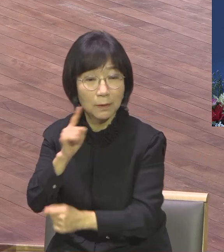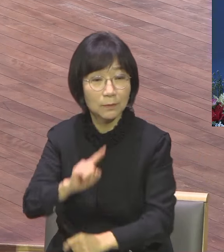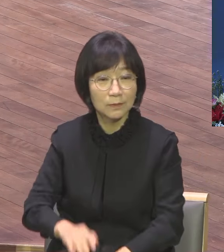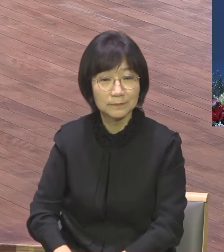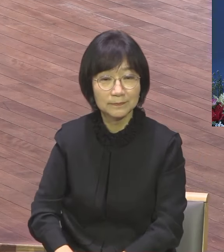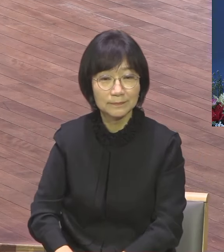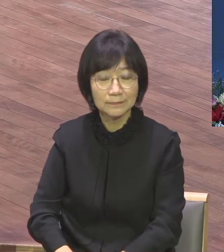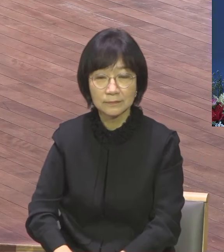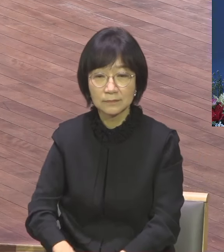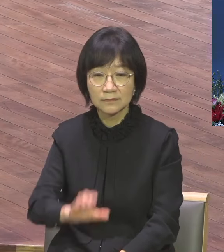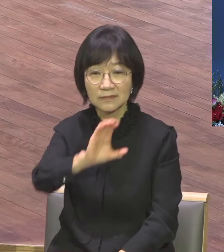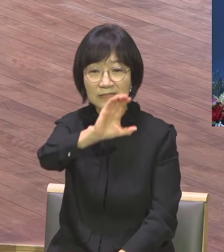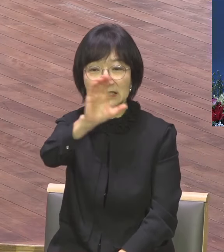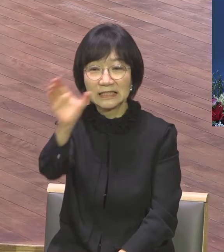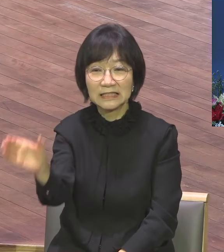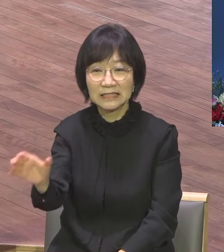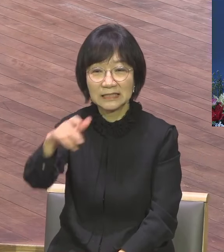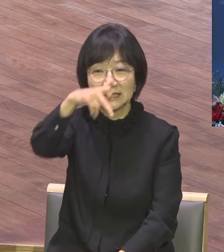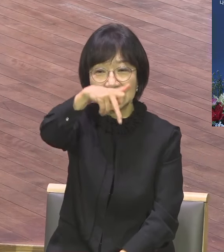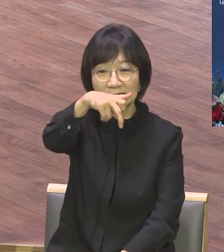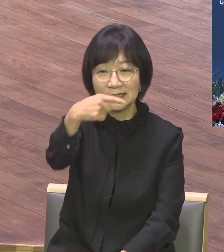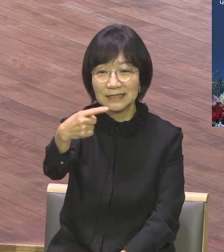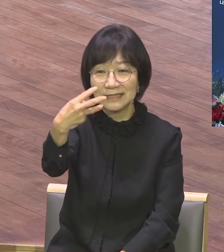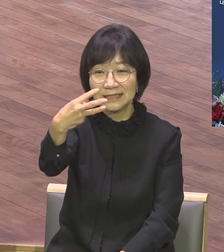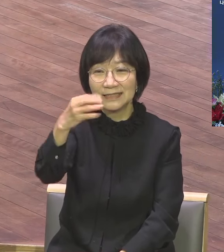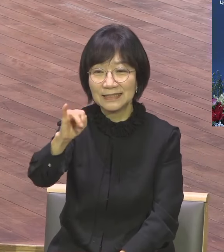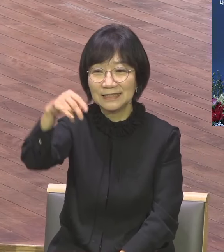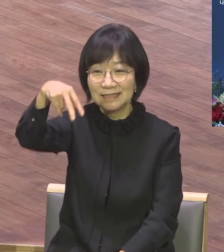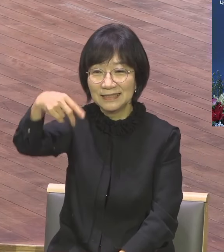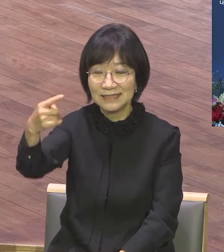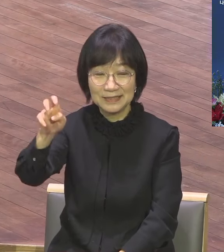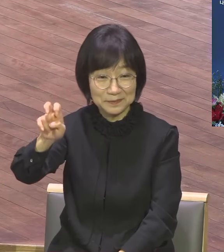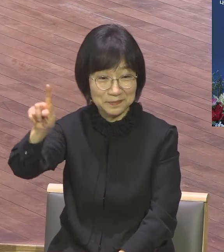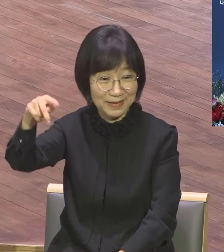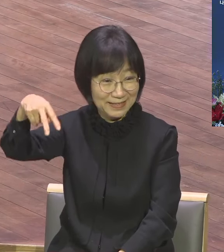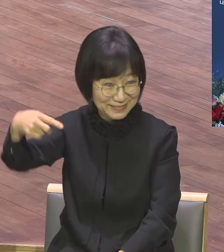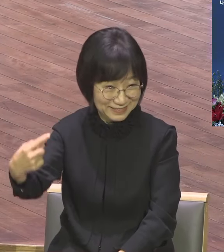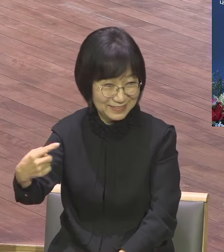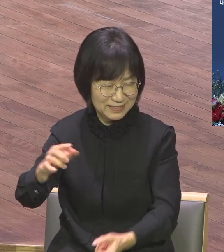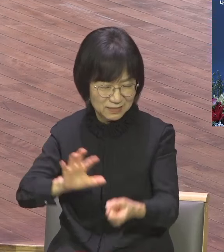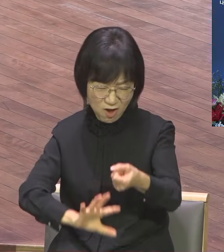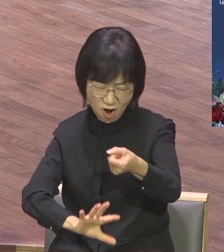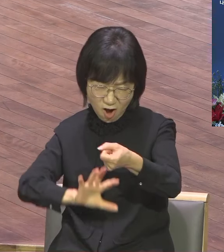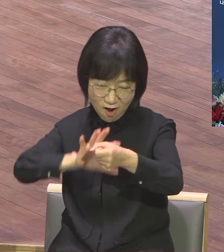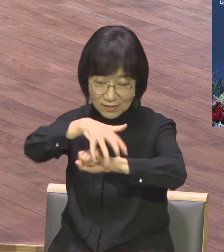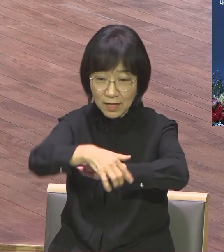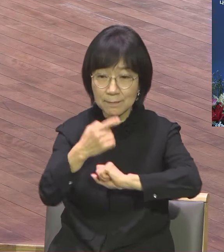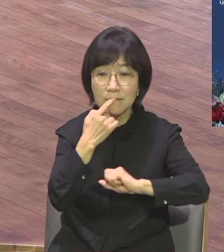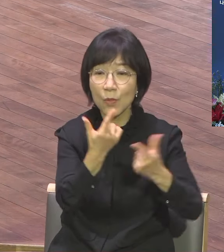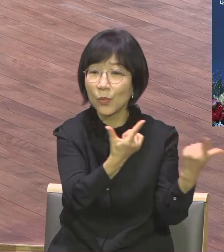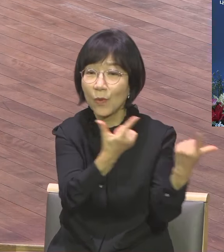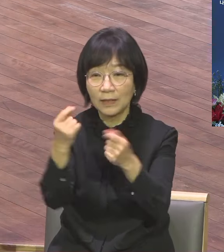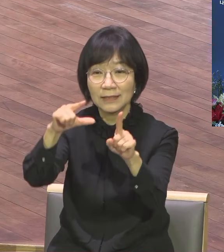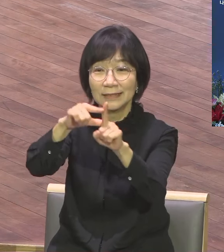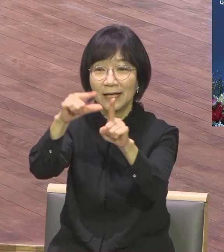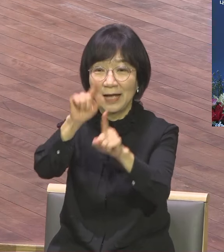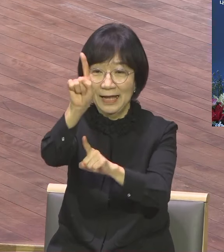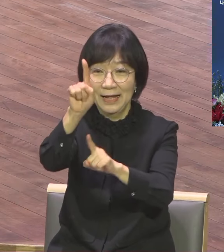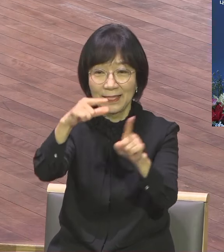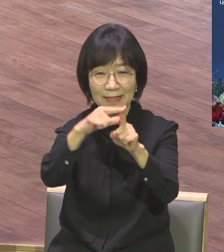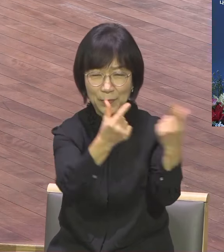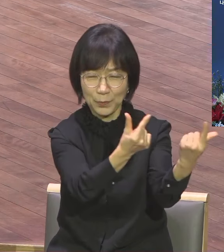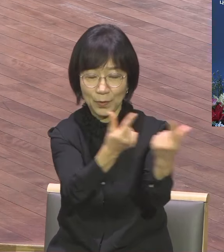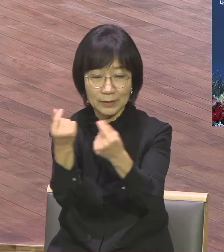바로 크리스마스입니다. 크리스마스는 어느 나라든지 다 통하는 응? 믿는